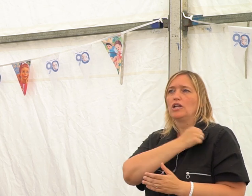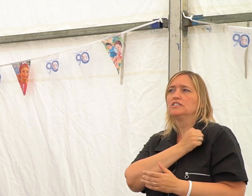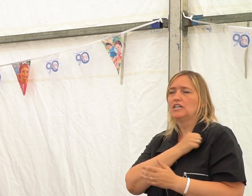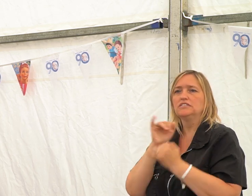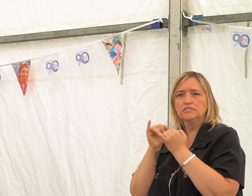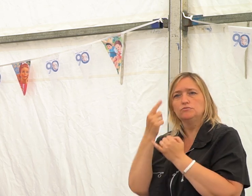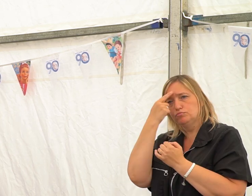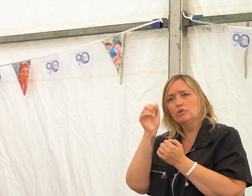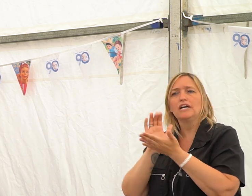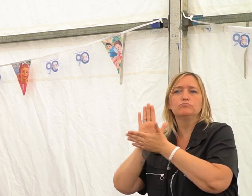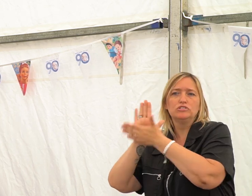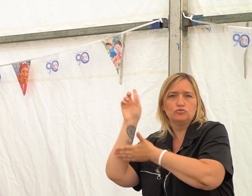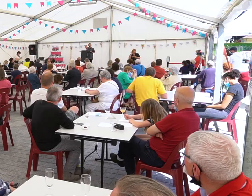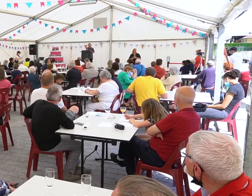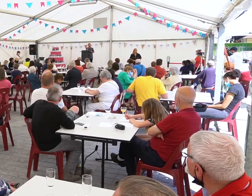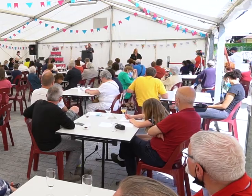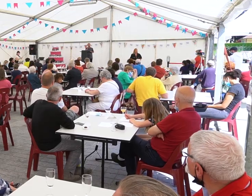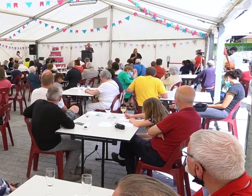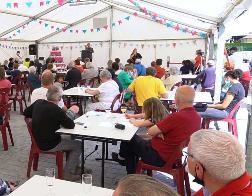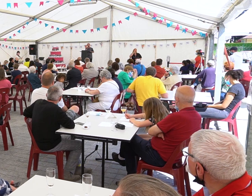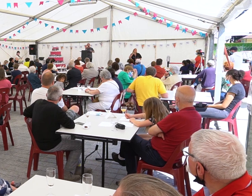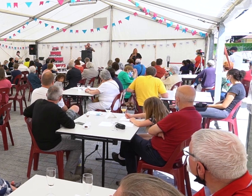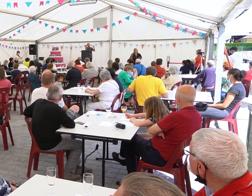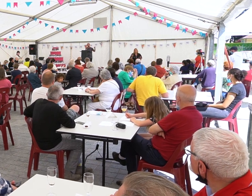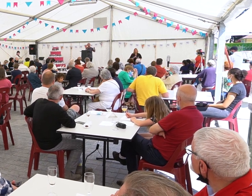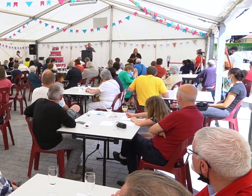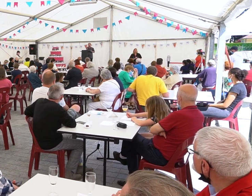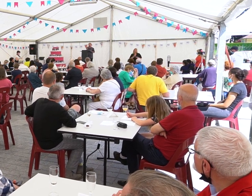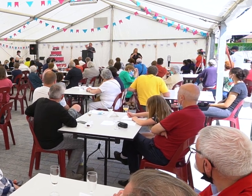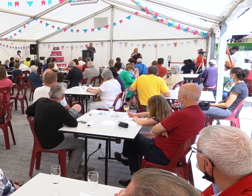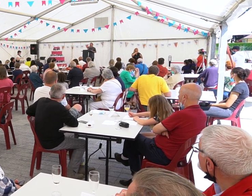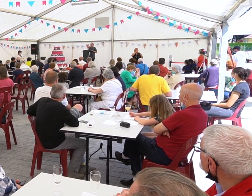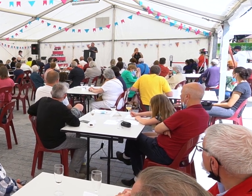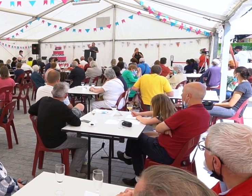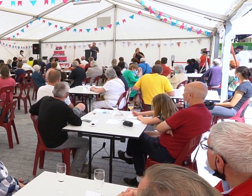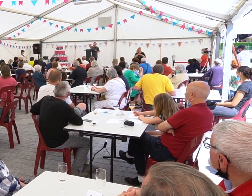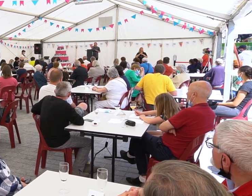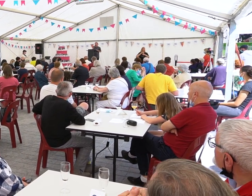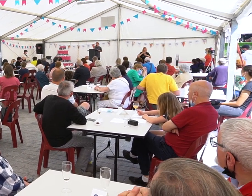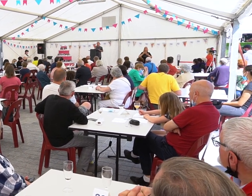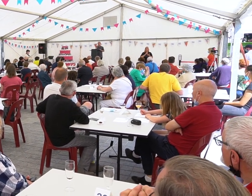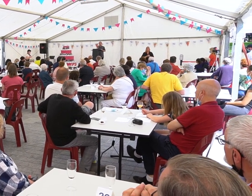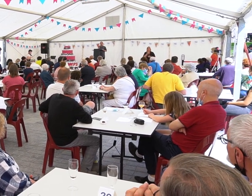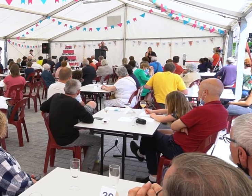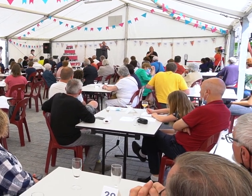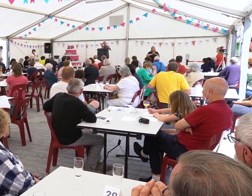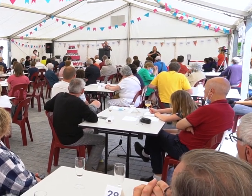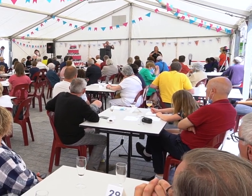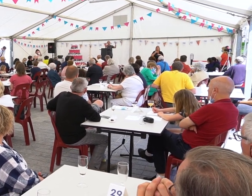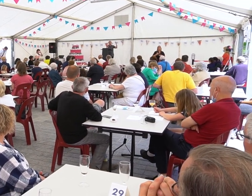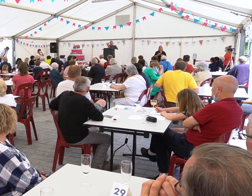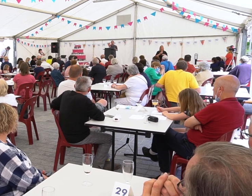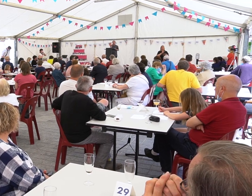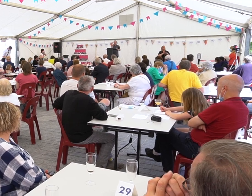dédiée aux expositions temporaires. Et alors cet après-midi également, donc un petit parcours qui sera proposé aux visiteurs, donc un parcours sur